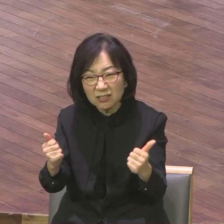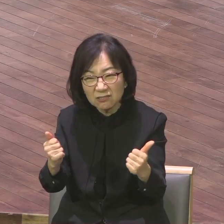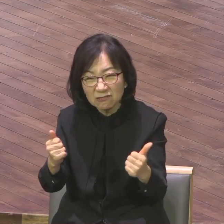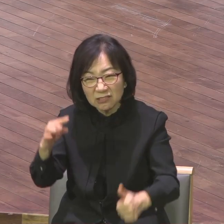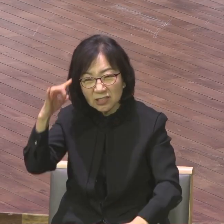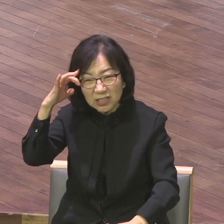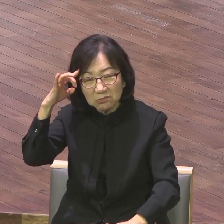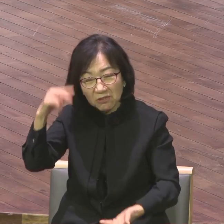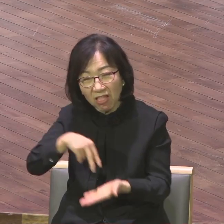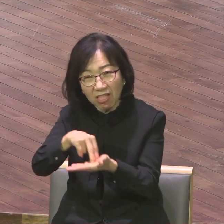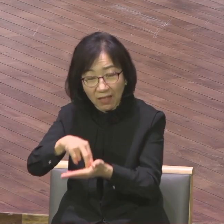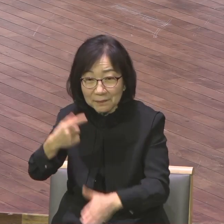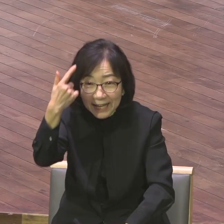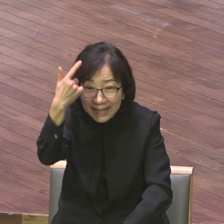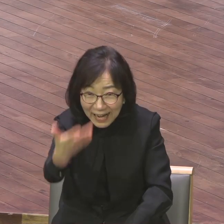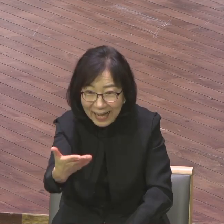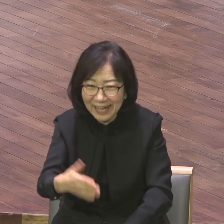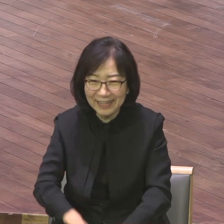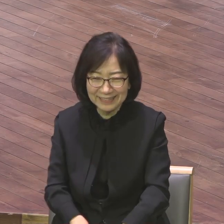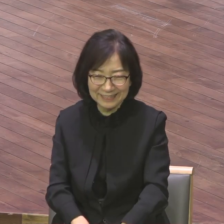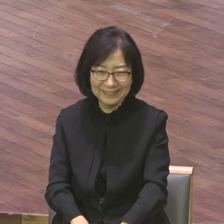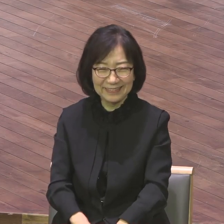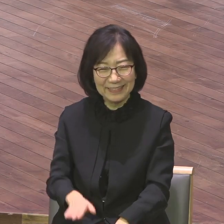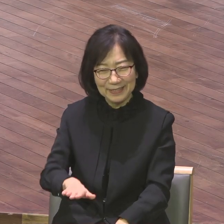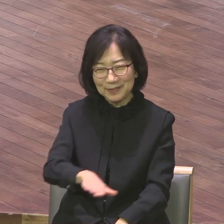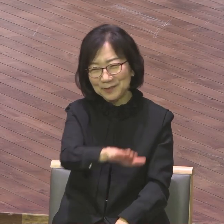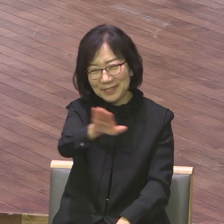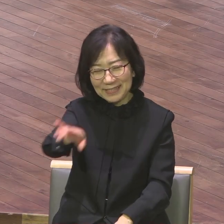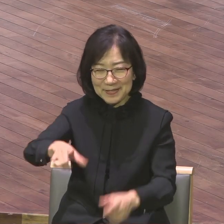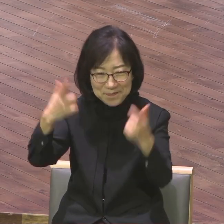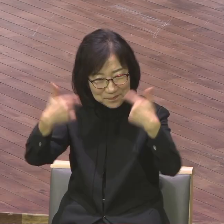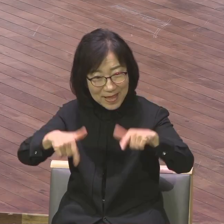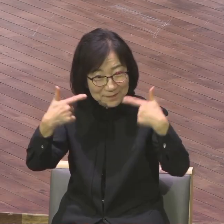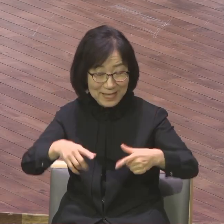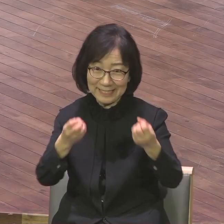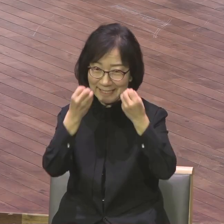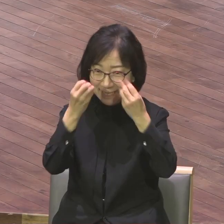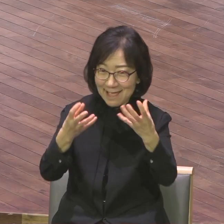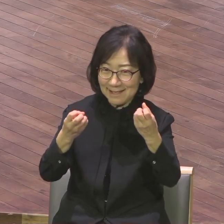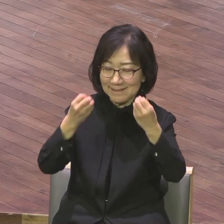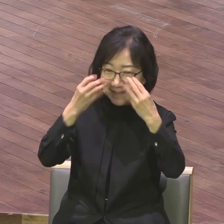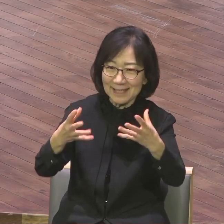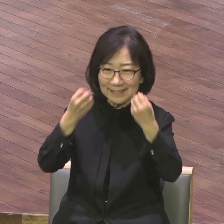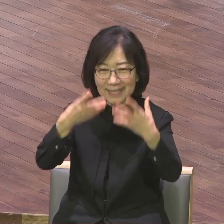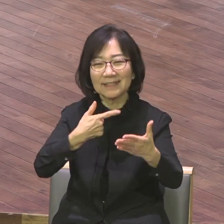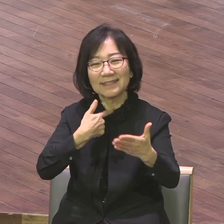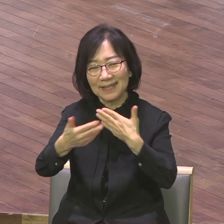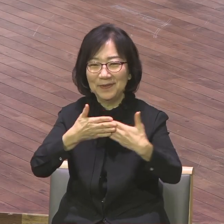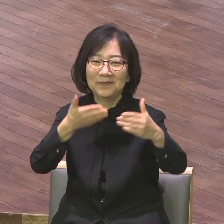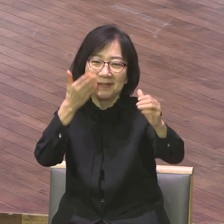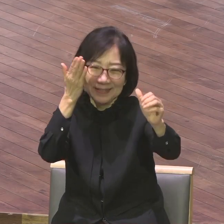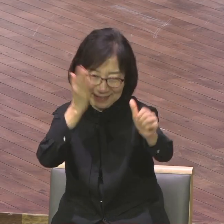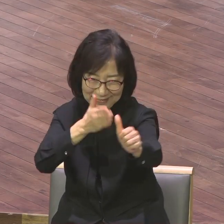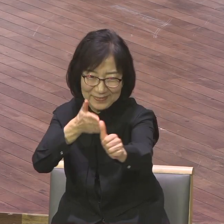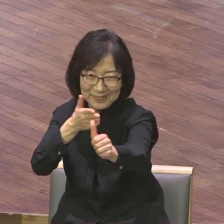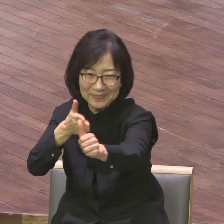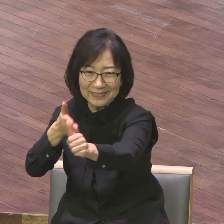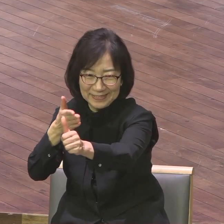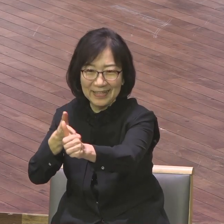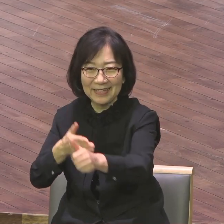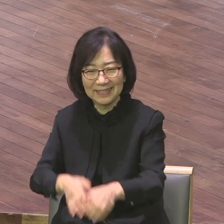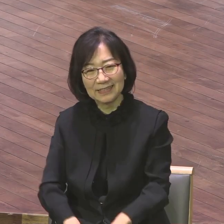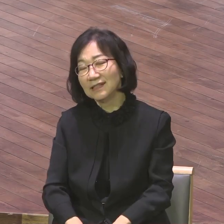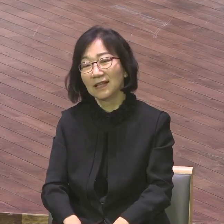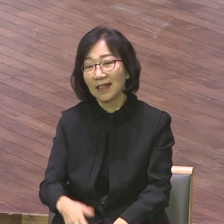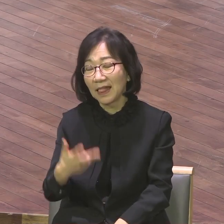우리 영경무도 성도들 날로 새롭도다. 날마다 체험되기 바랍니다. 다음 주일은 이제 다음